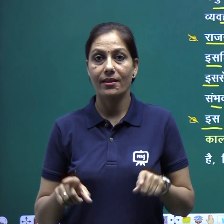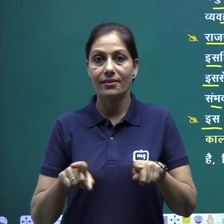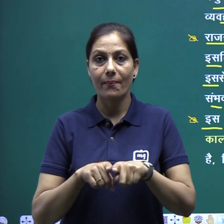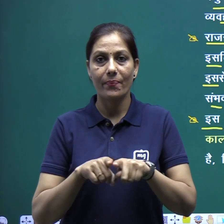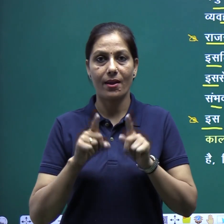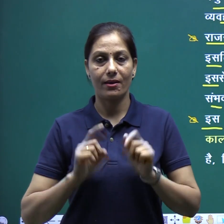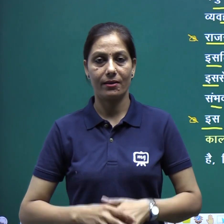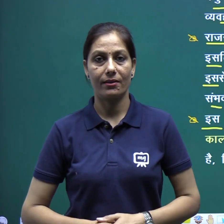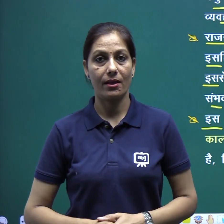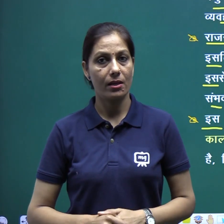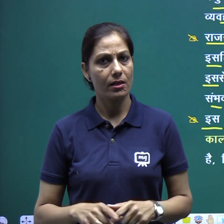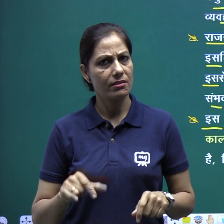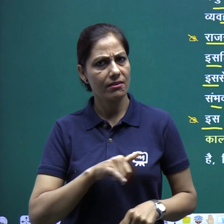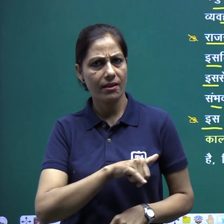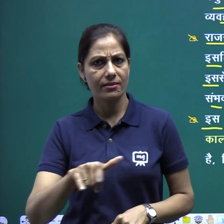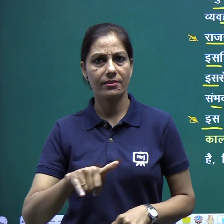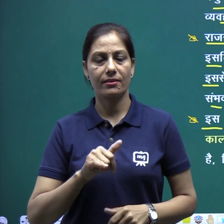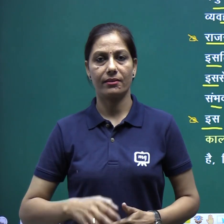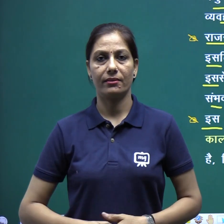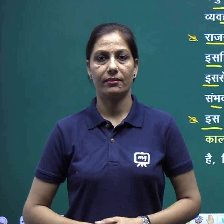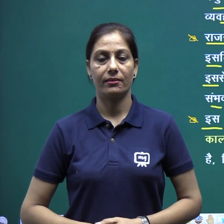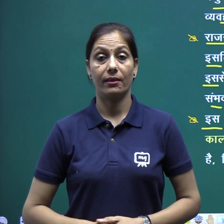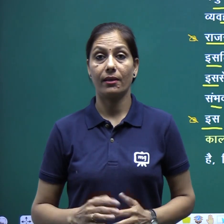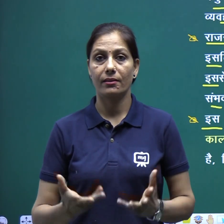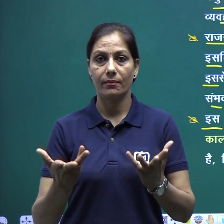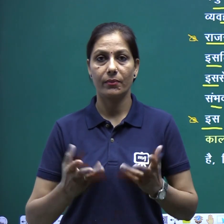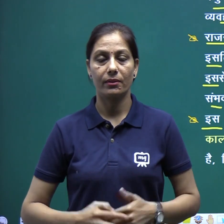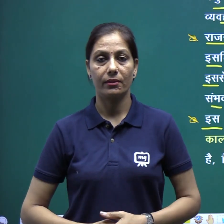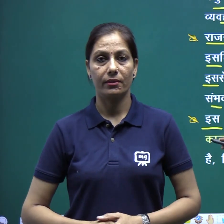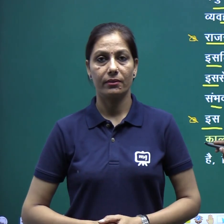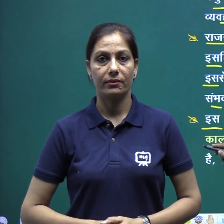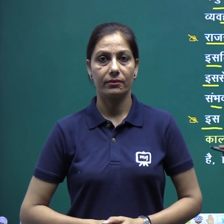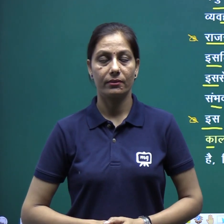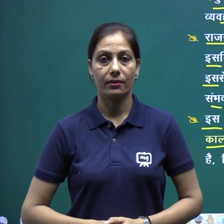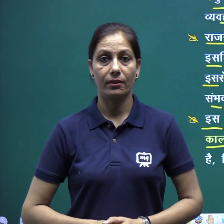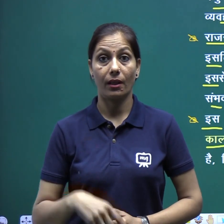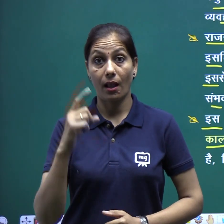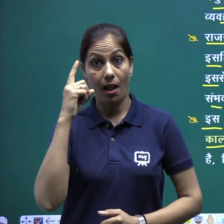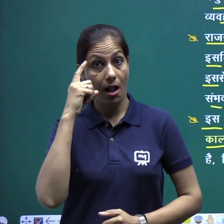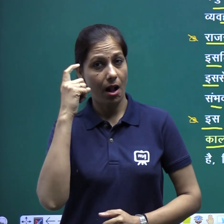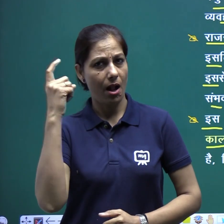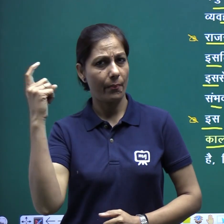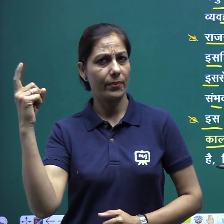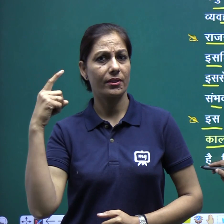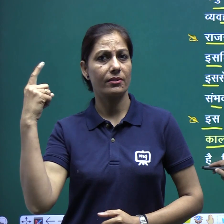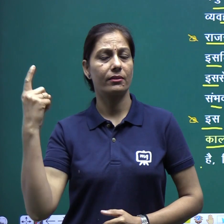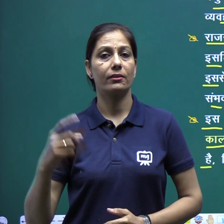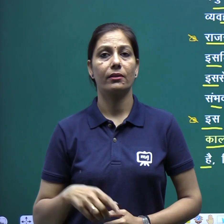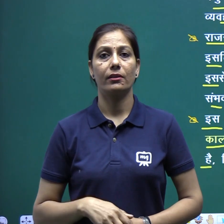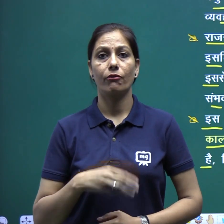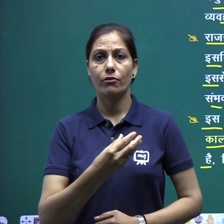समता यानी समानता यद्यपि काल्पनिक जगत की वस्तु है,